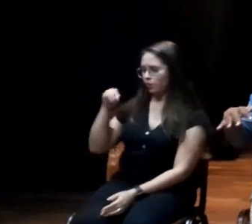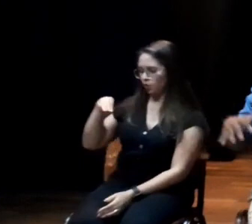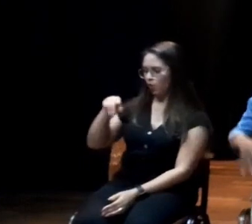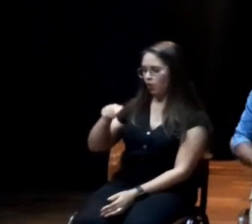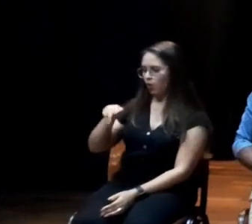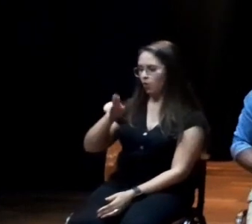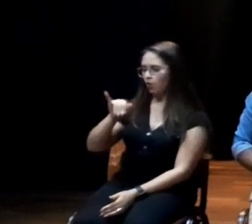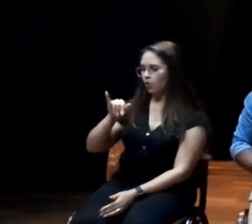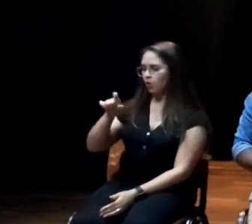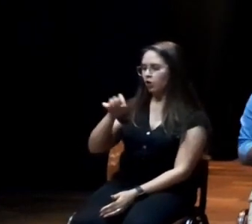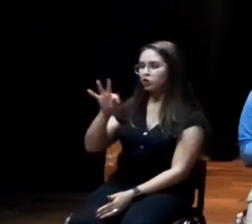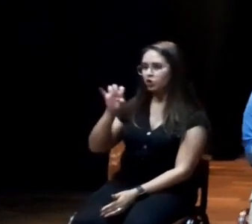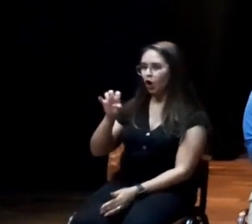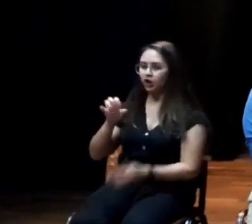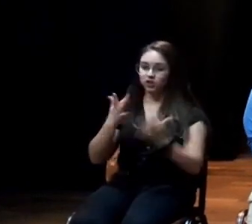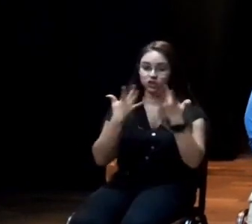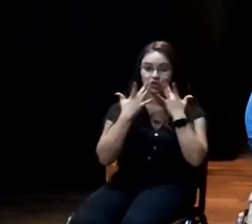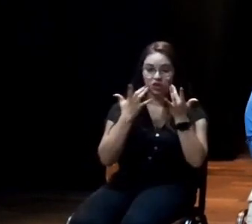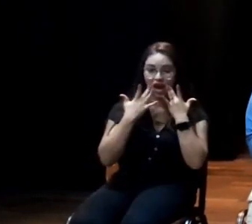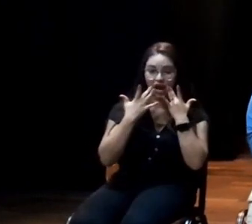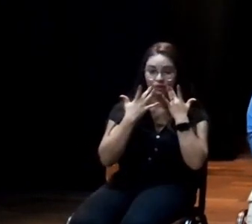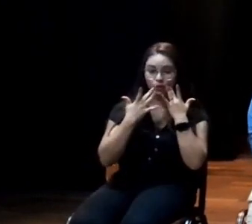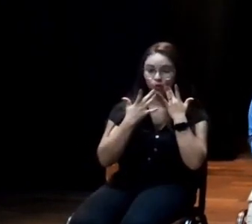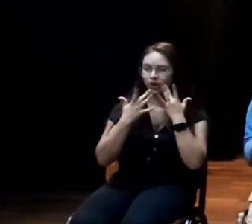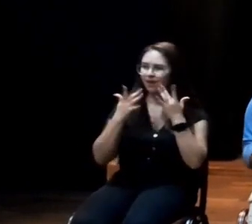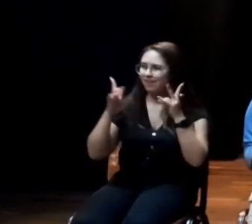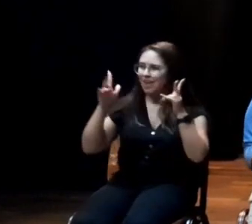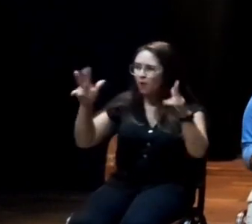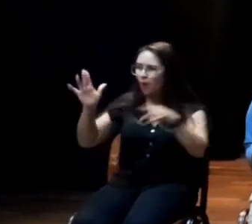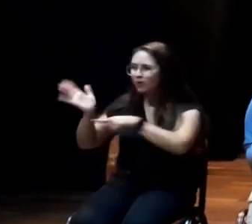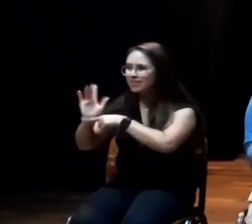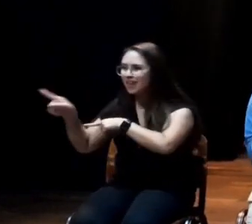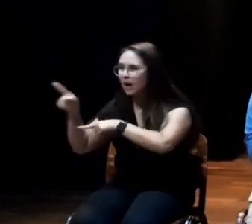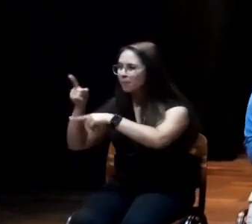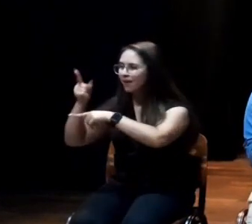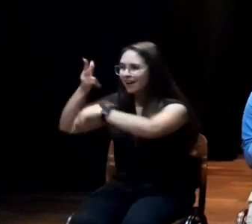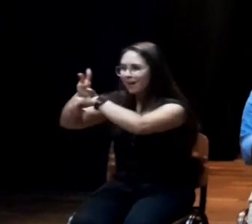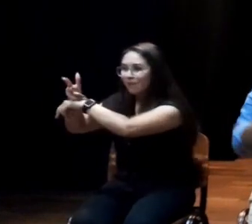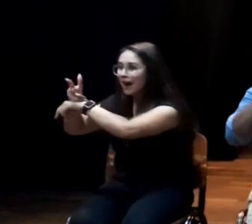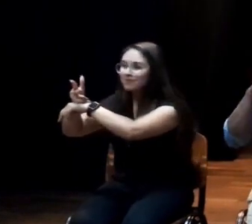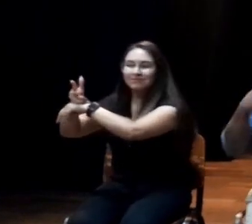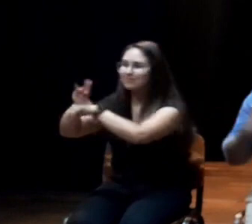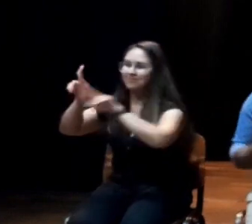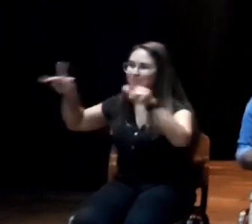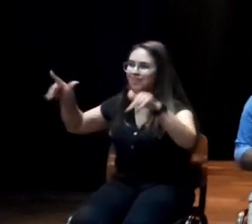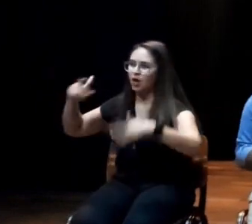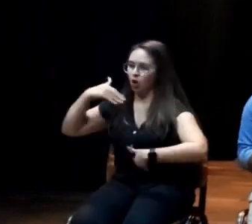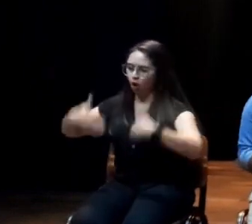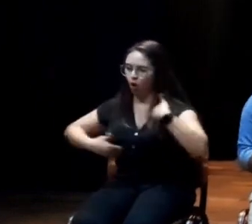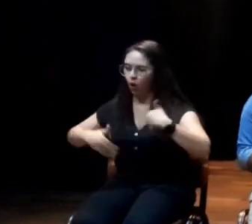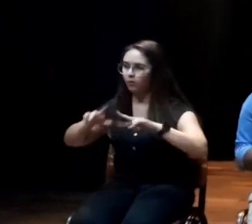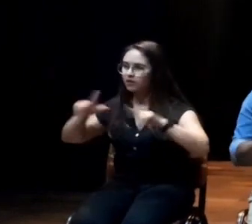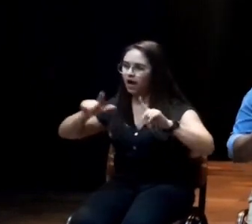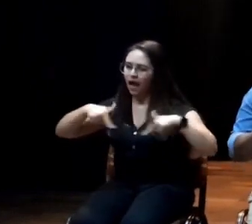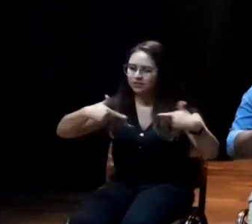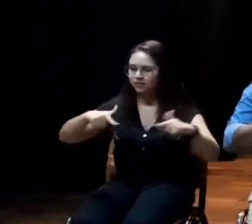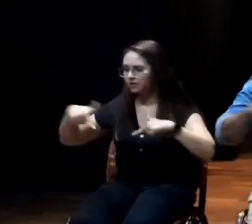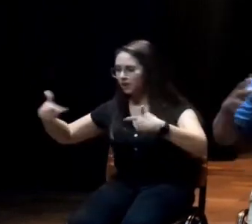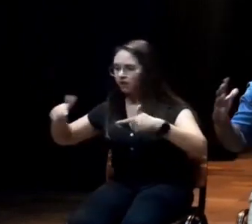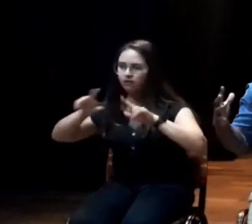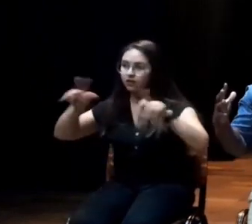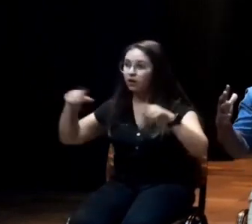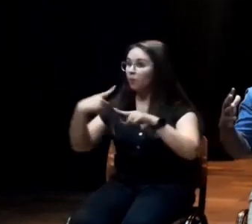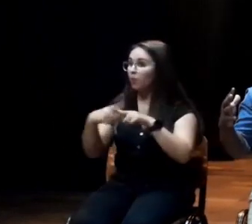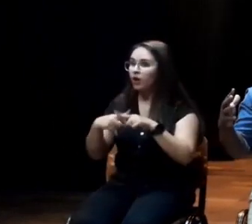do teatro não pode ser o mesmo Don Quixote que está sendo ali gravado. Porque aí o corpo já é outro, as ações físicas são outras, porque tudo